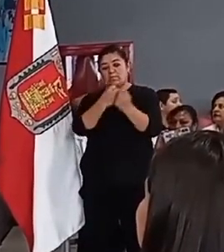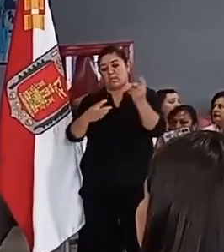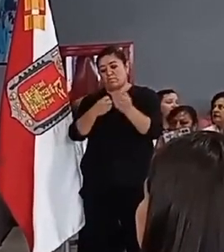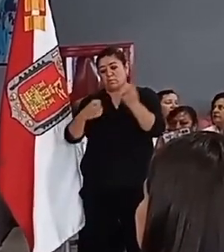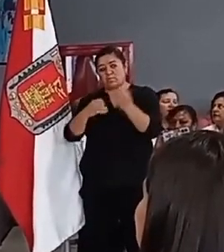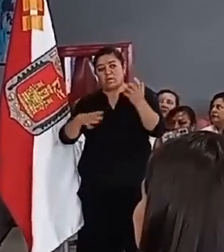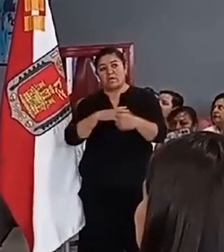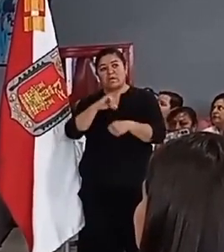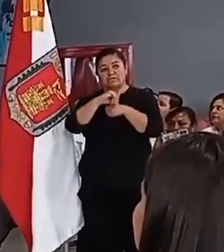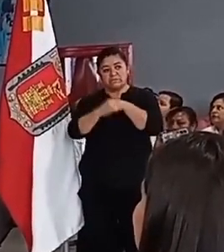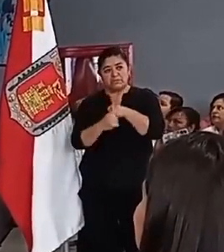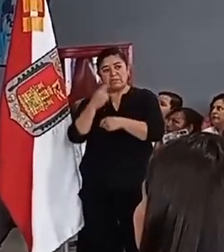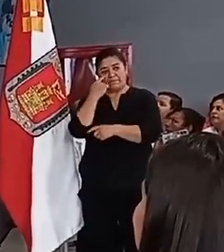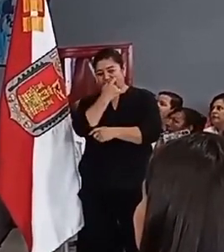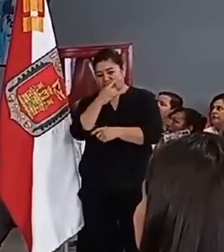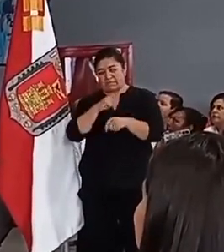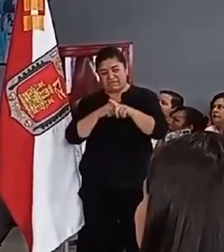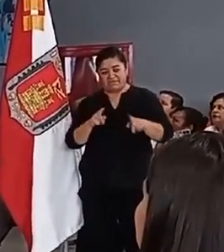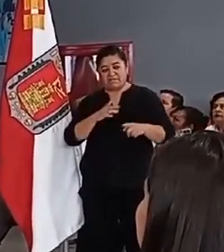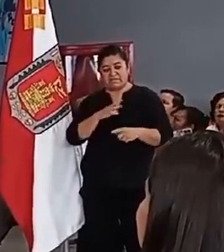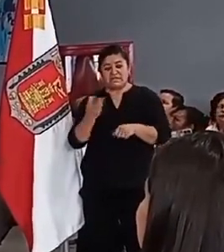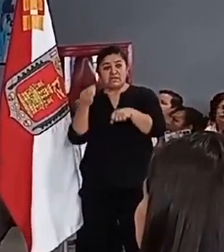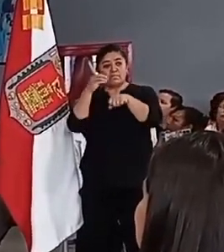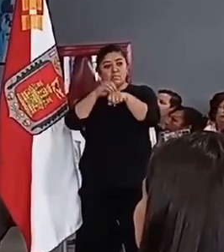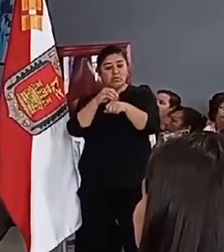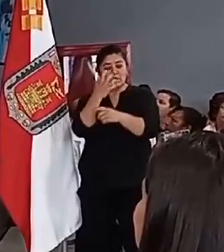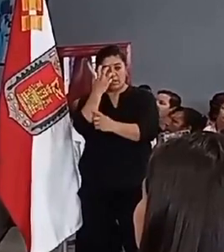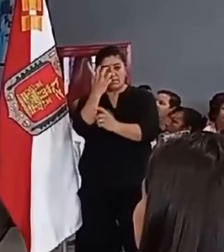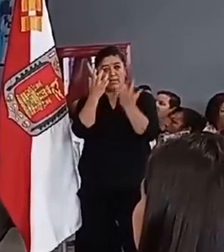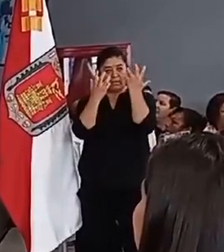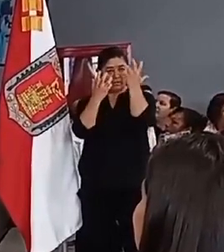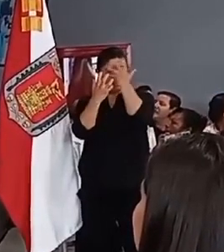de cirurgía deción con colocación de